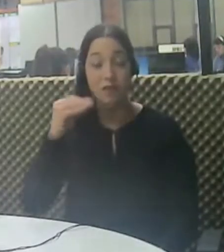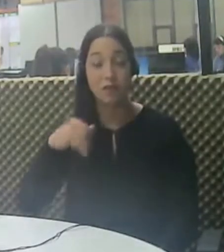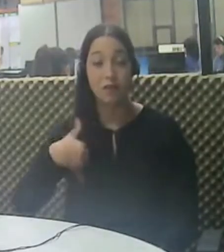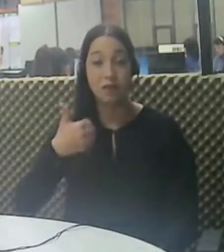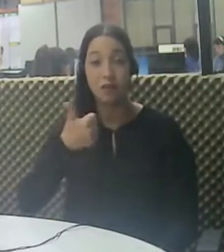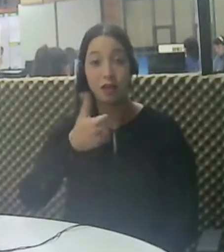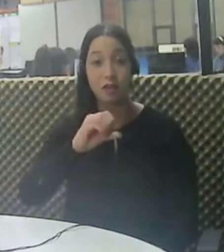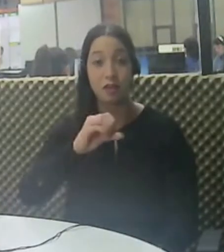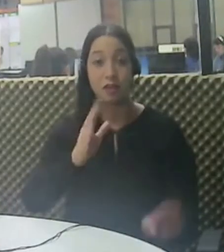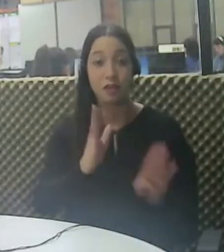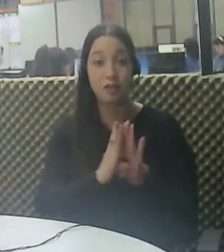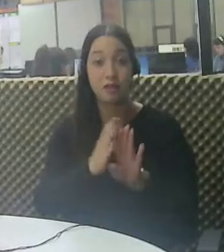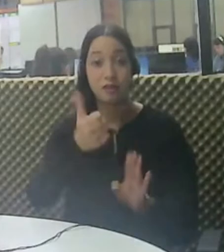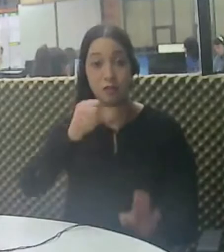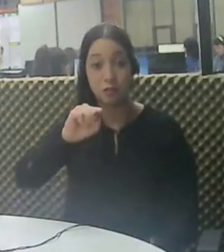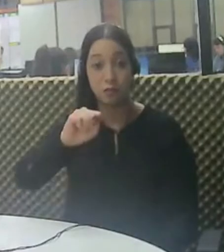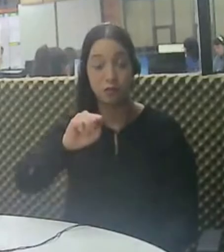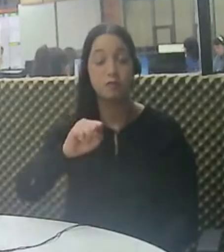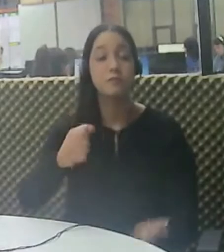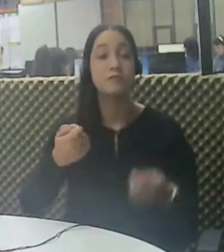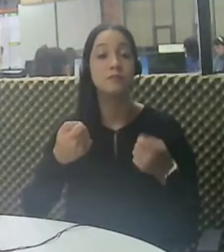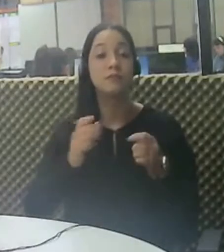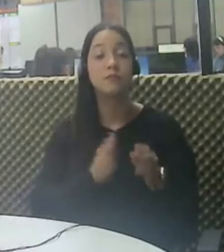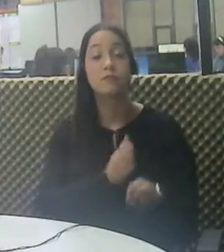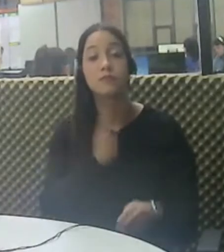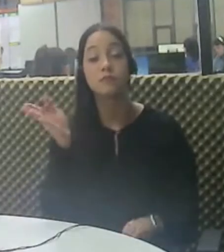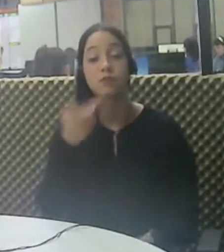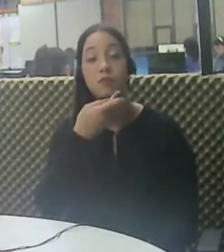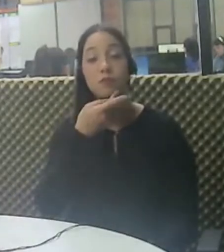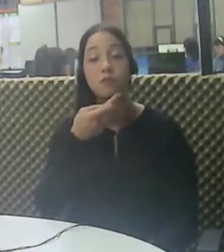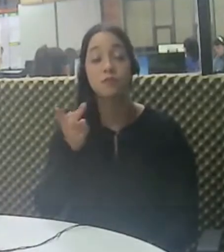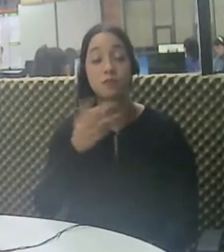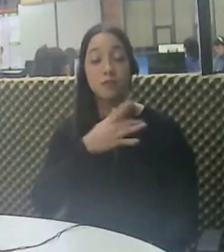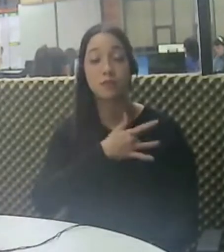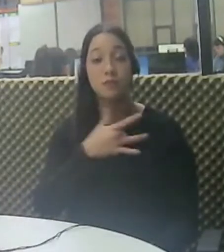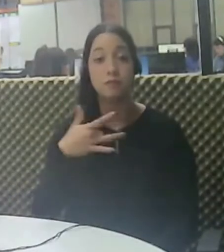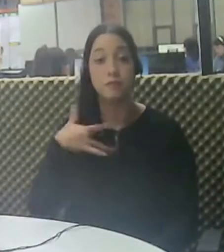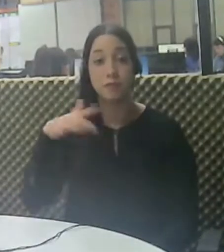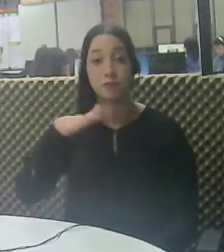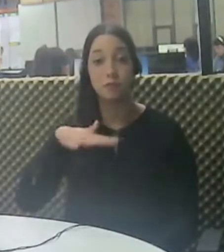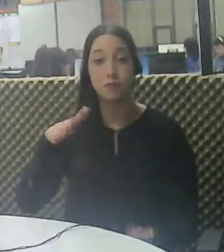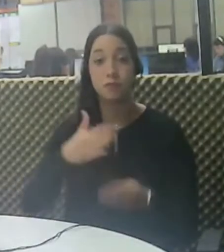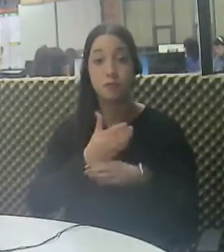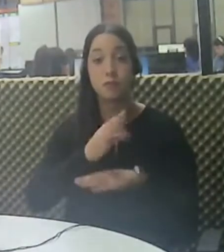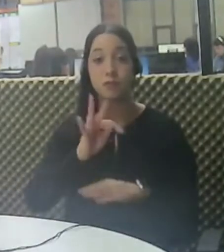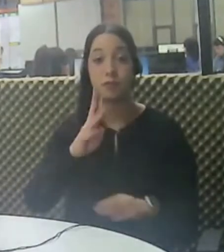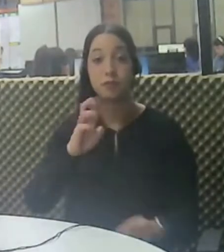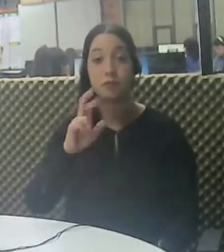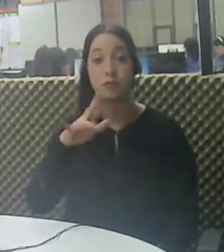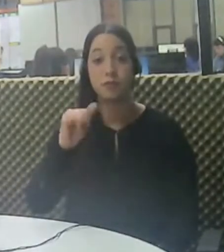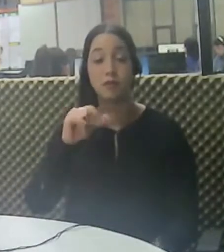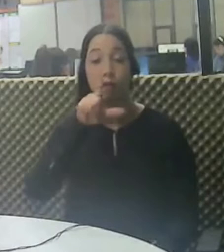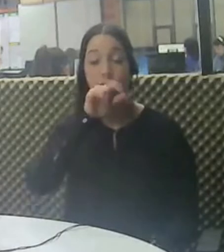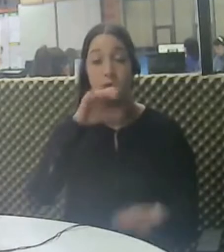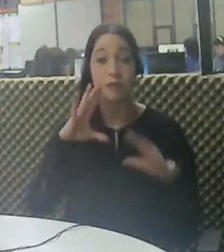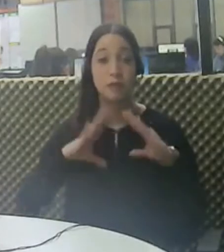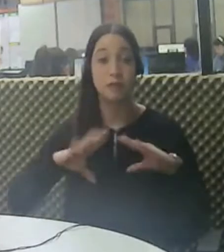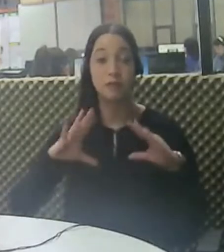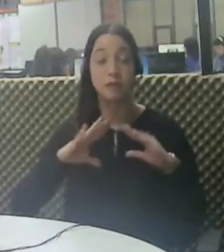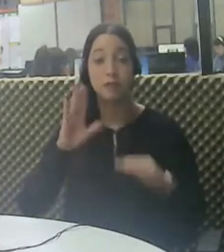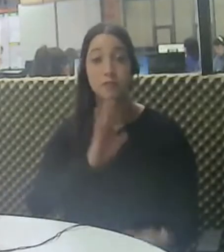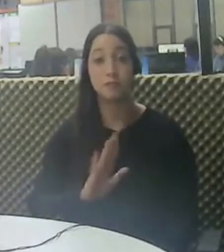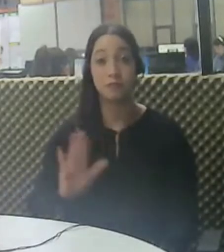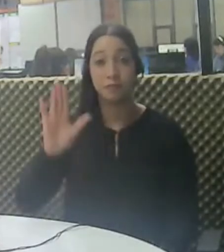a 18 anos. Basta buscar o espaço saúde na entrada do bairro Tibere, no Parque do Sabiá, e se